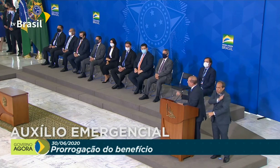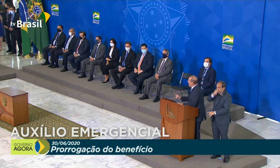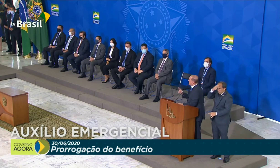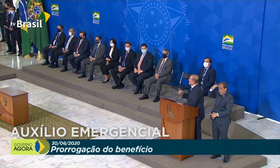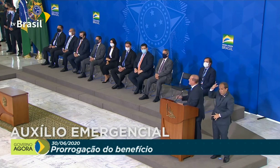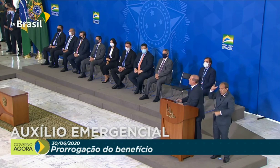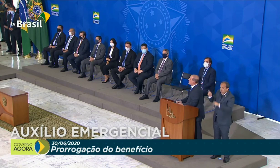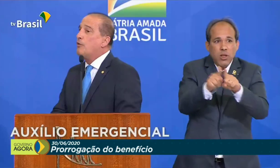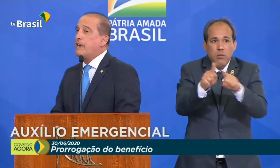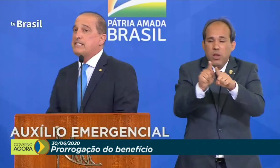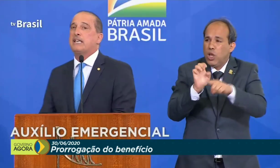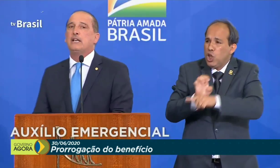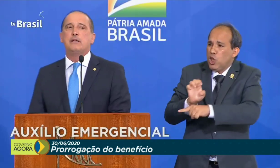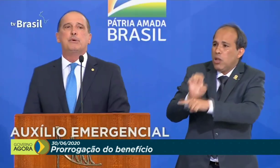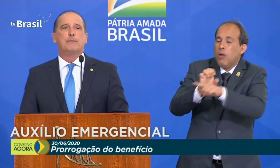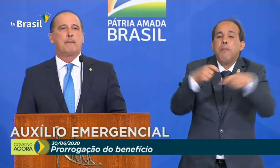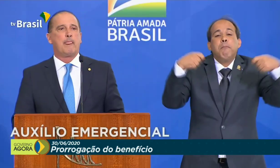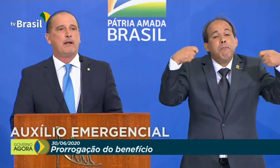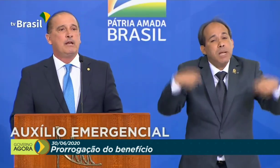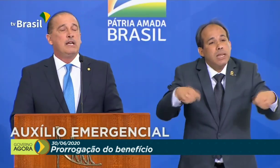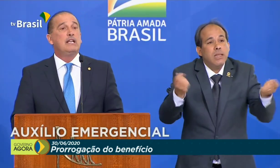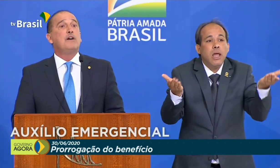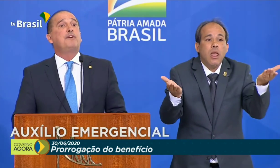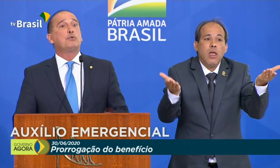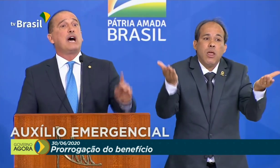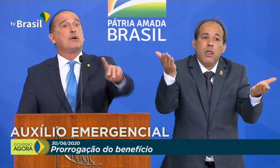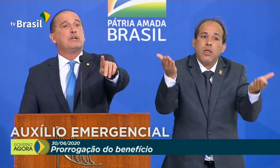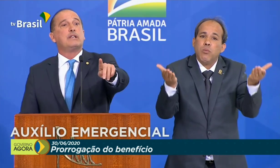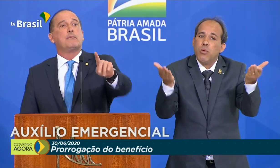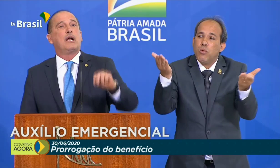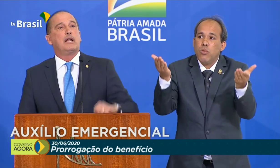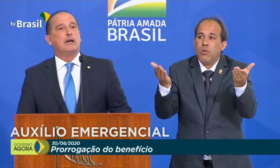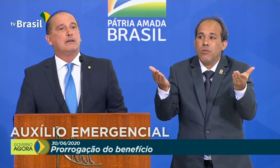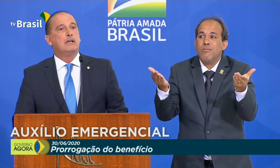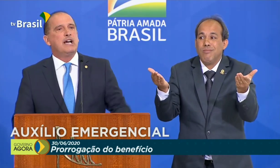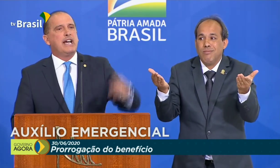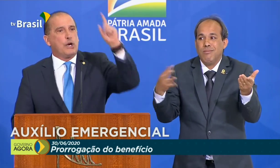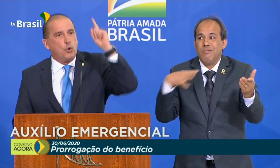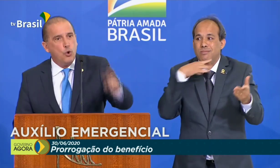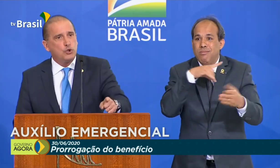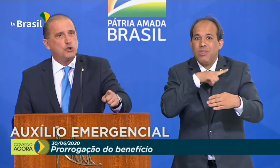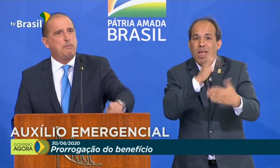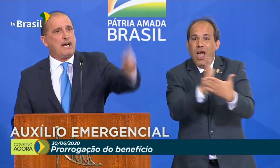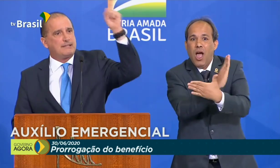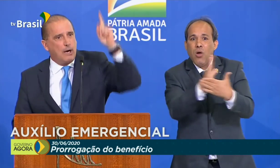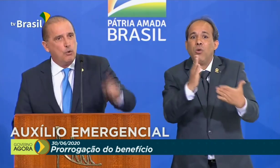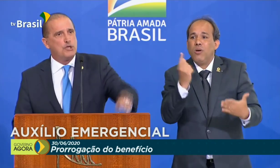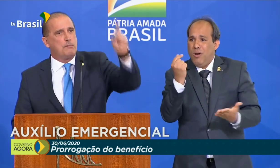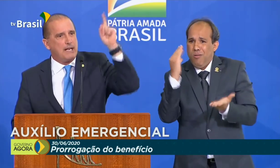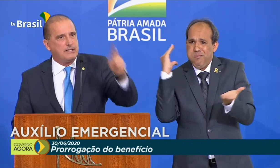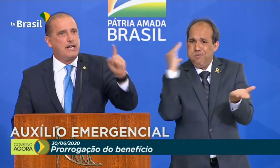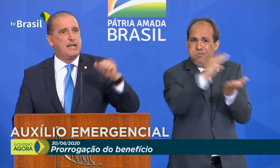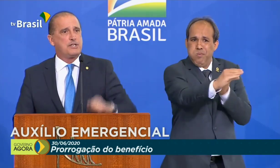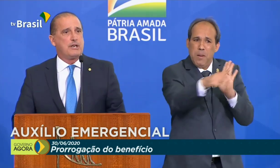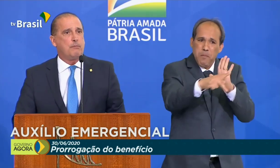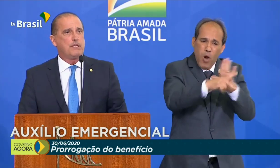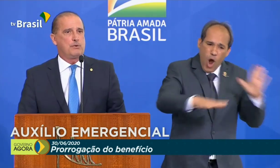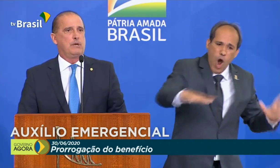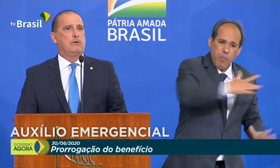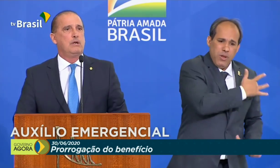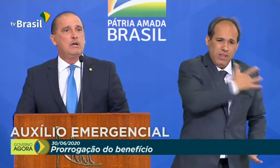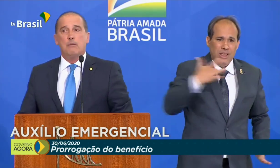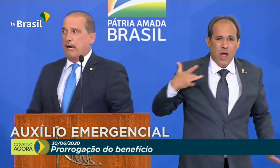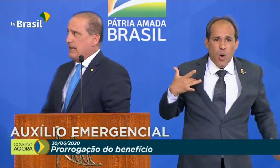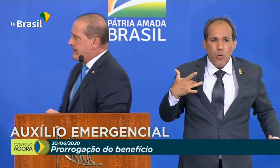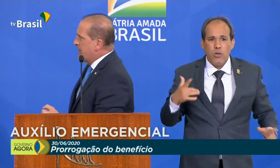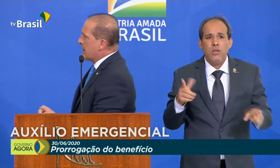ou estaduais, que houvesse equilíbrio. E não faltaram, líder Baleia, recursos para a saúde brasileira, general